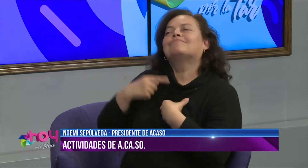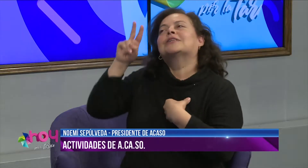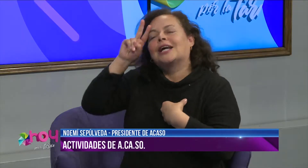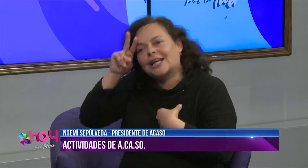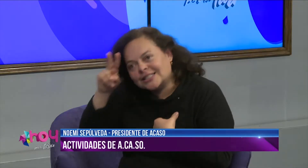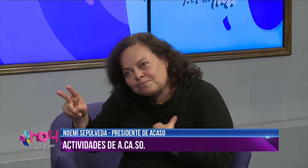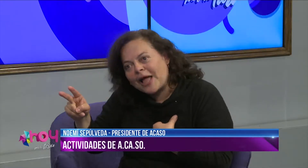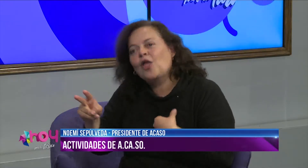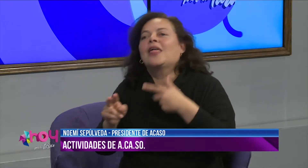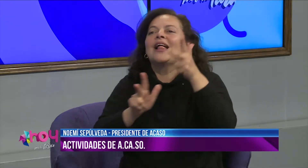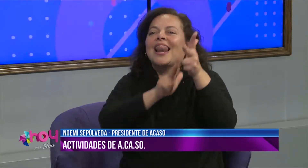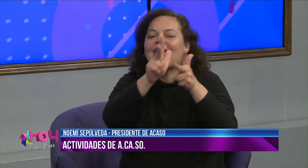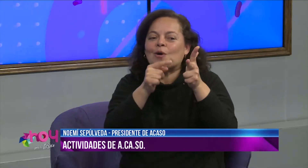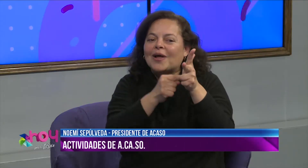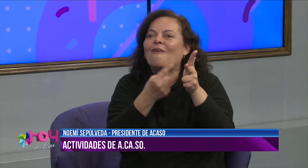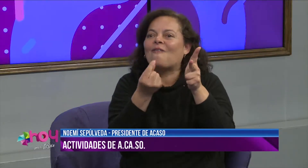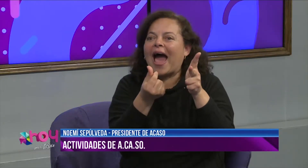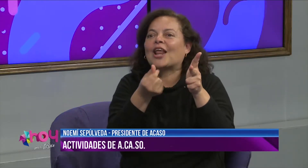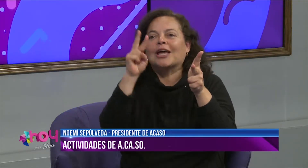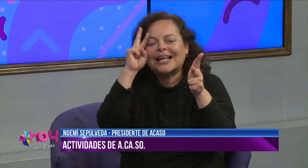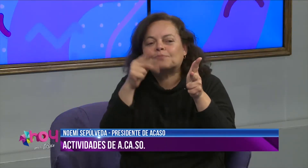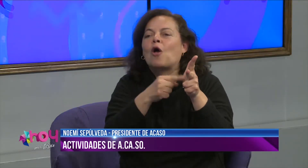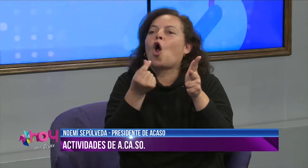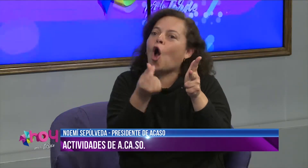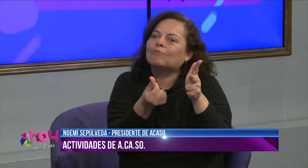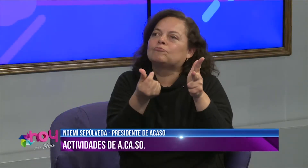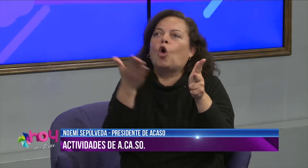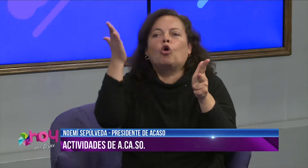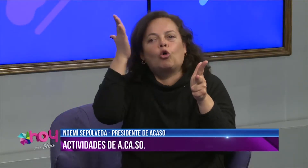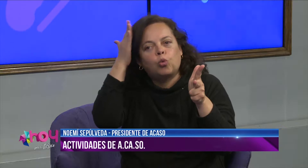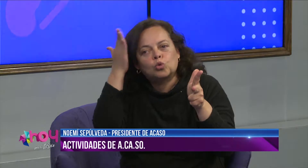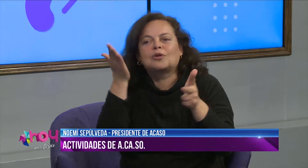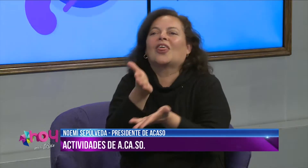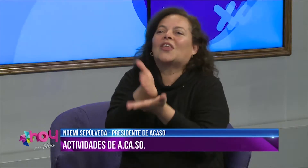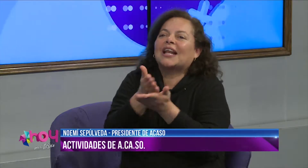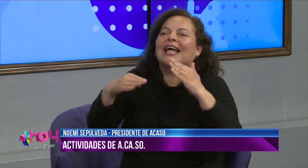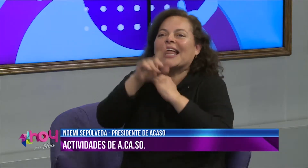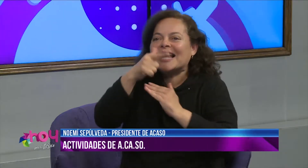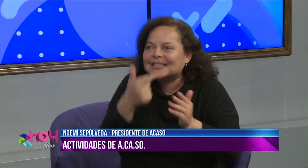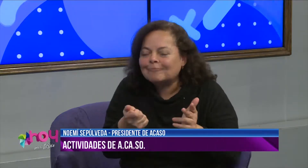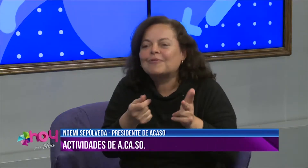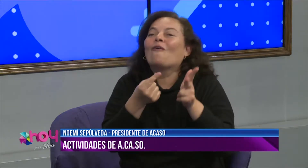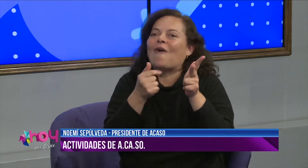alguna manera es nosotros respetamos porque tiene un valor la lengua de señas para nosotros, ese trabajo es parte de nuestra